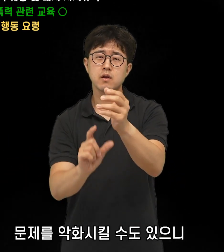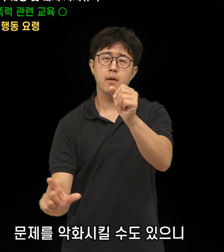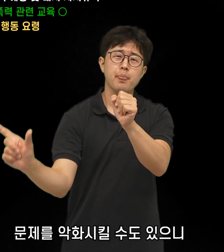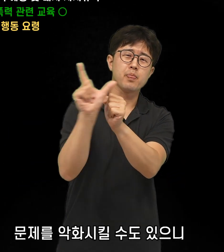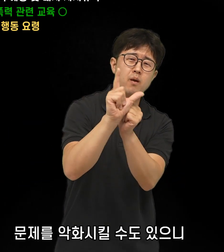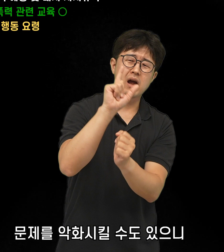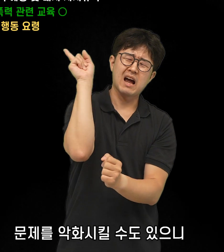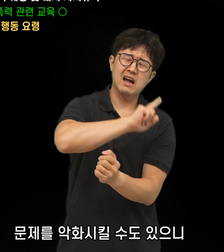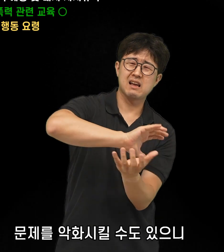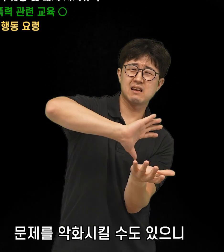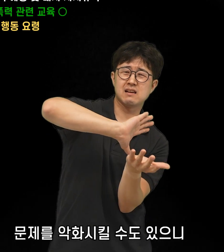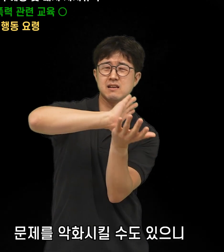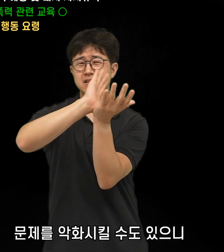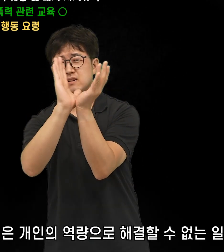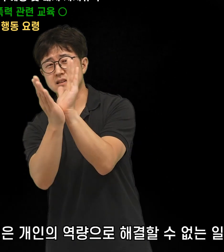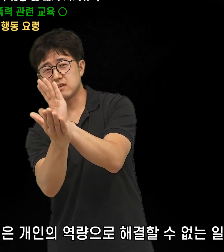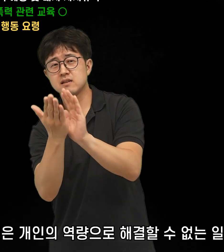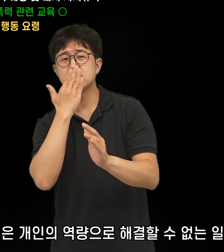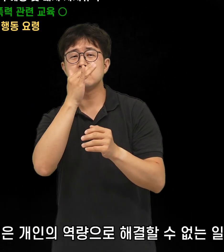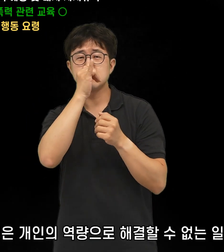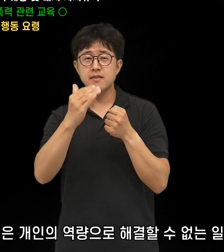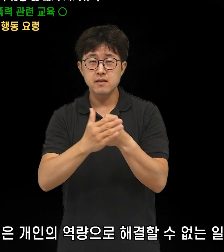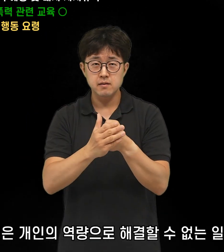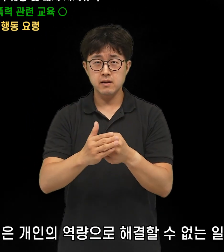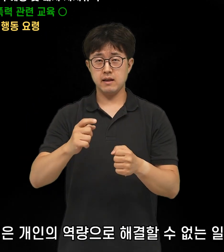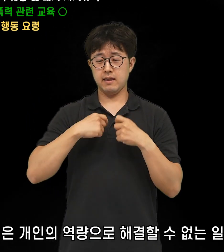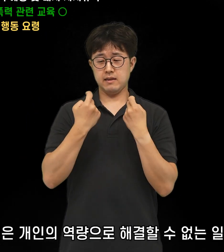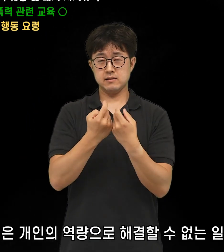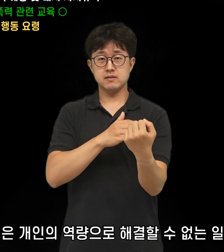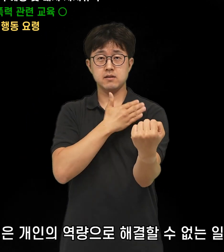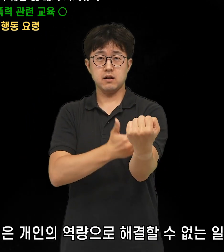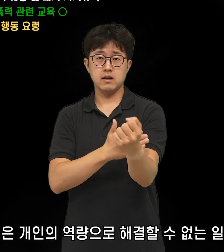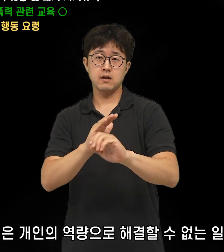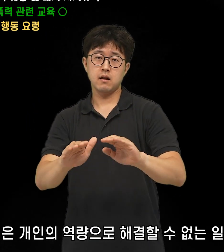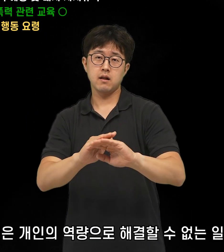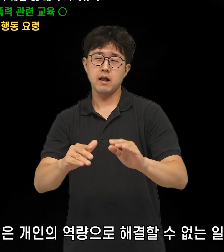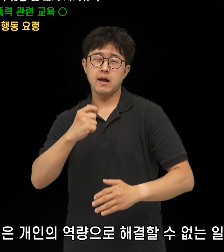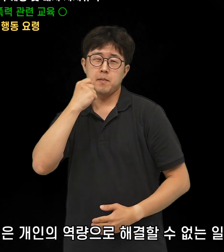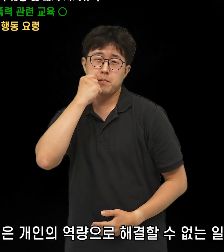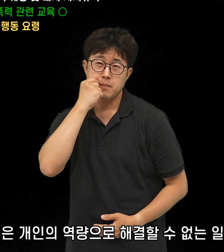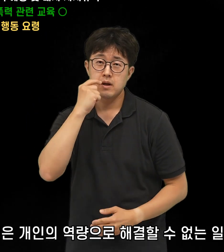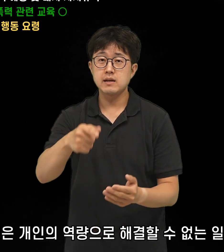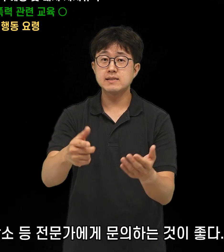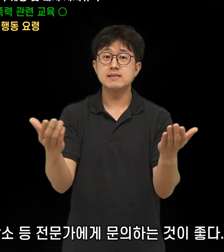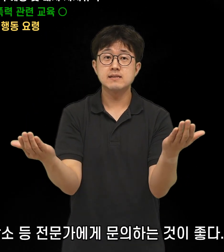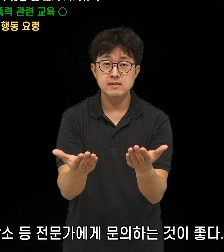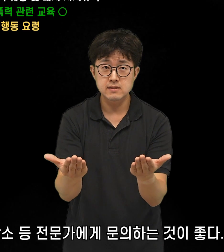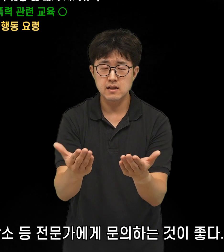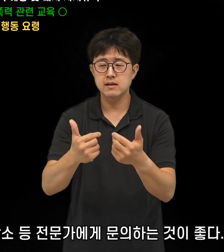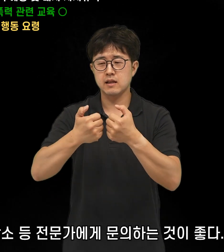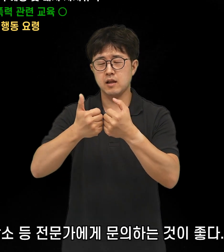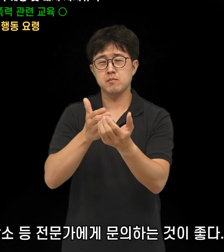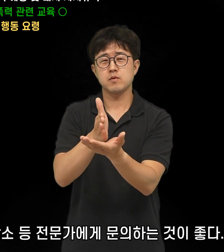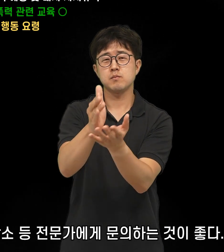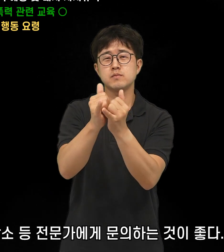수도 있으니 주변인은 개인의 역량으로 해결할 수 없는 일은 상담소 등